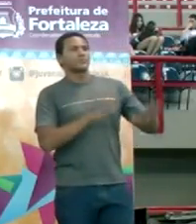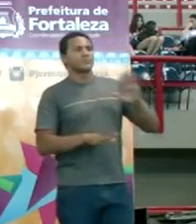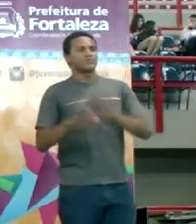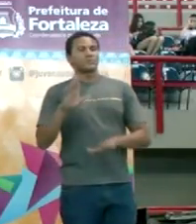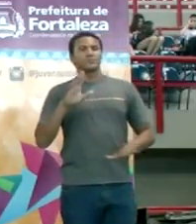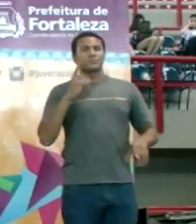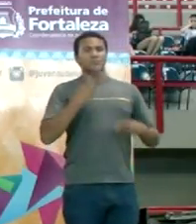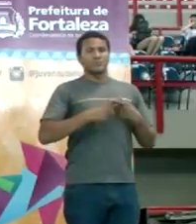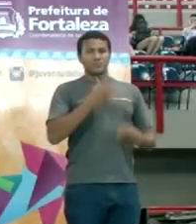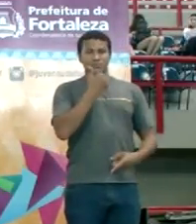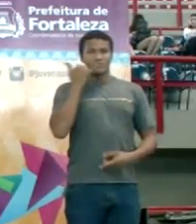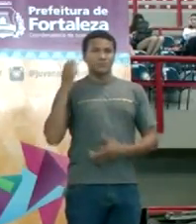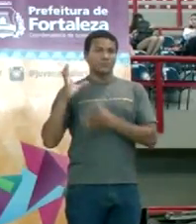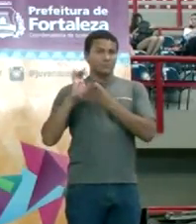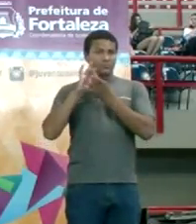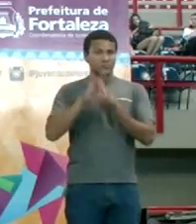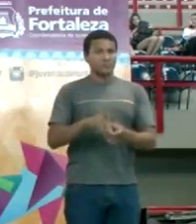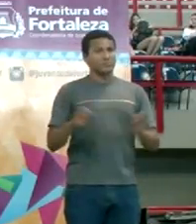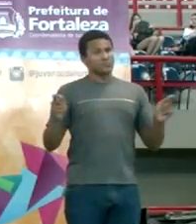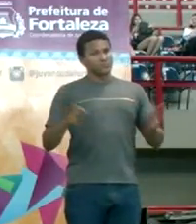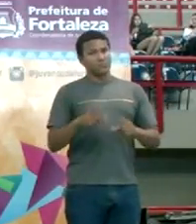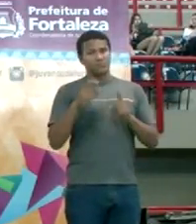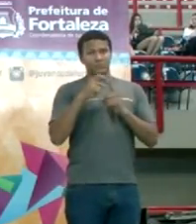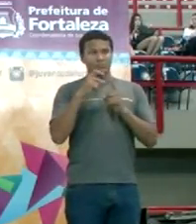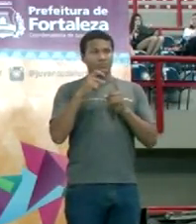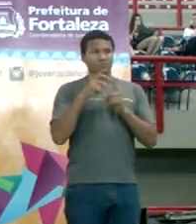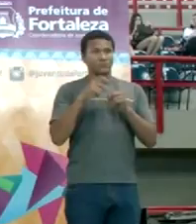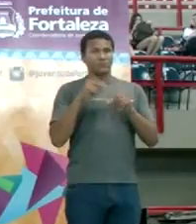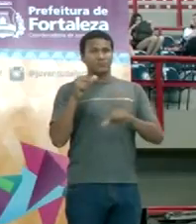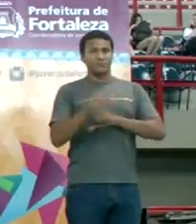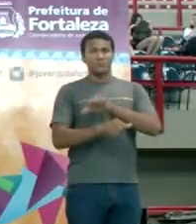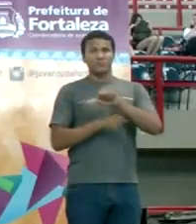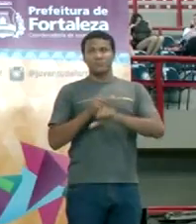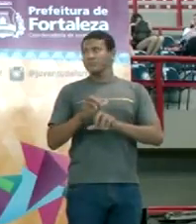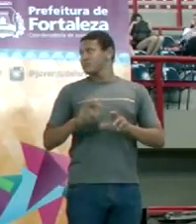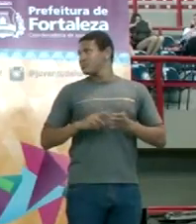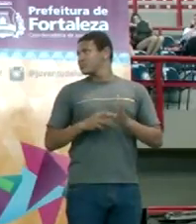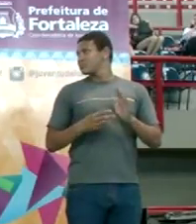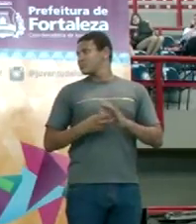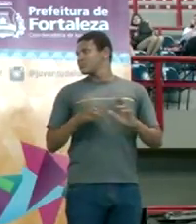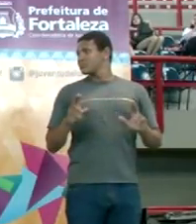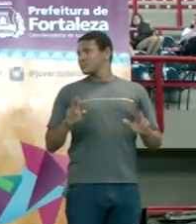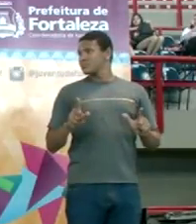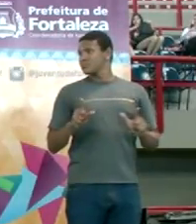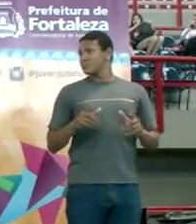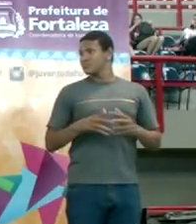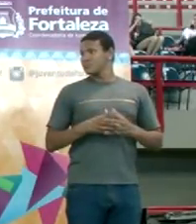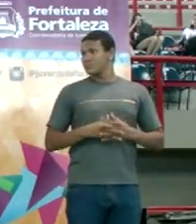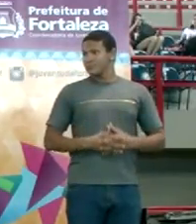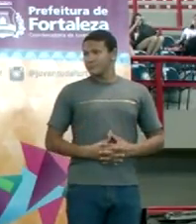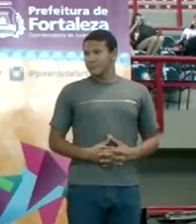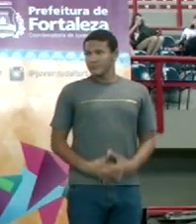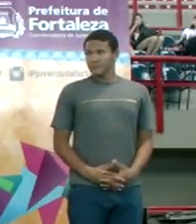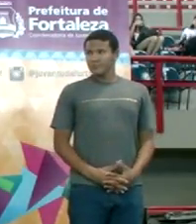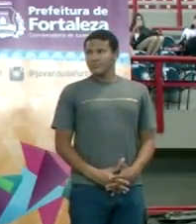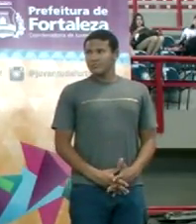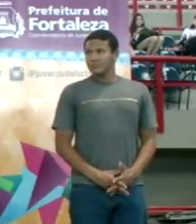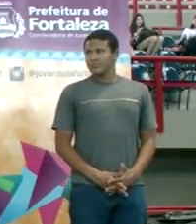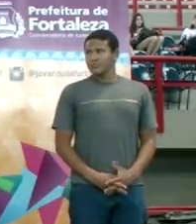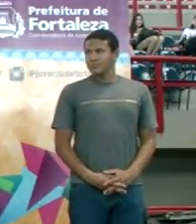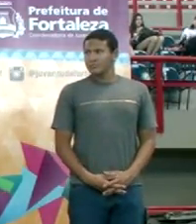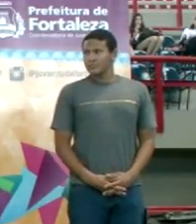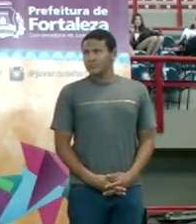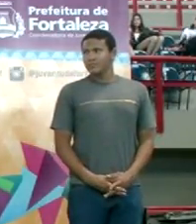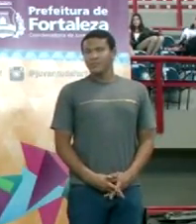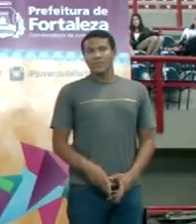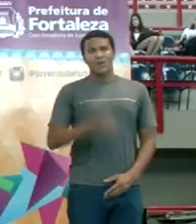do contexto, né, as palavras elas podem diferenciar o seu significado, ok? Bom,